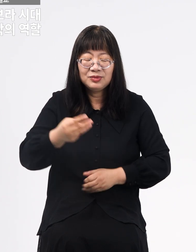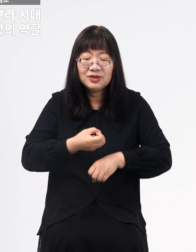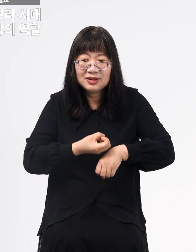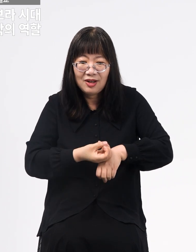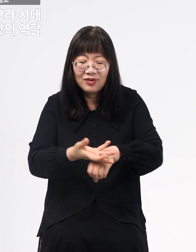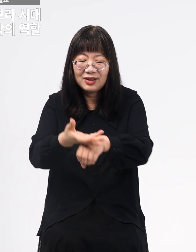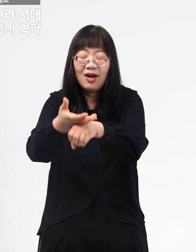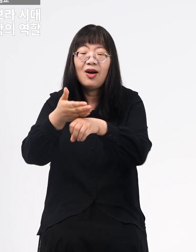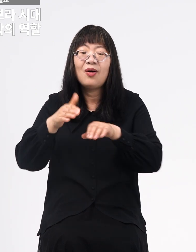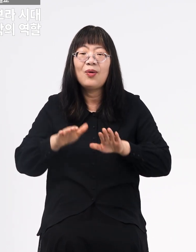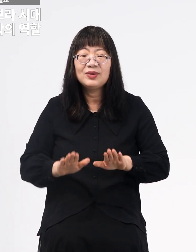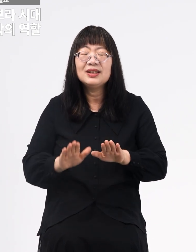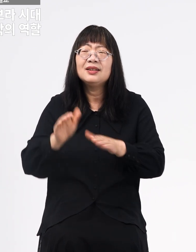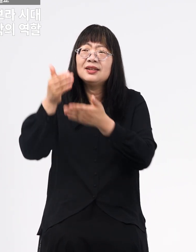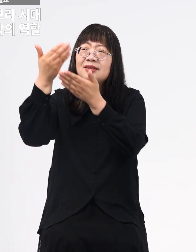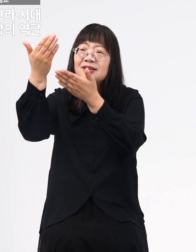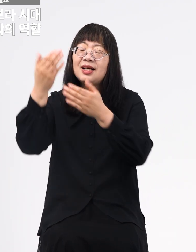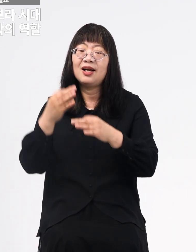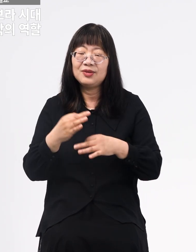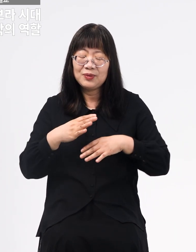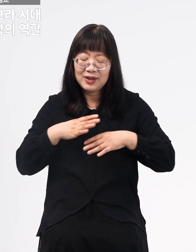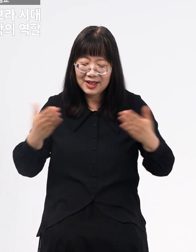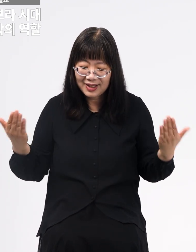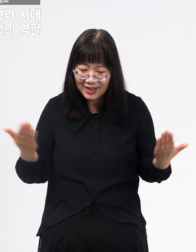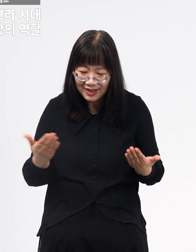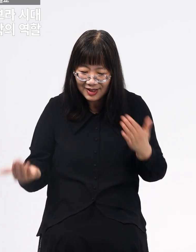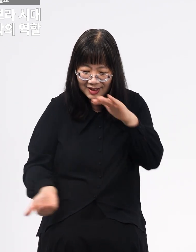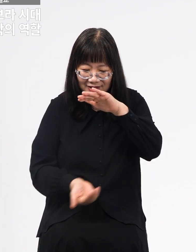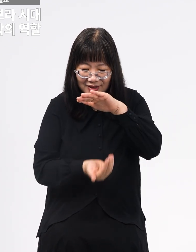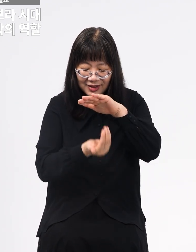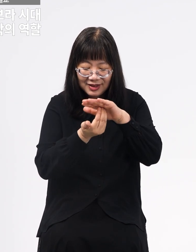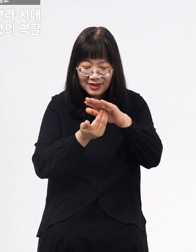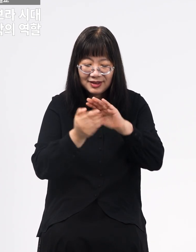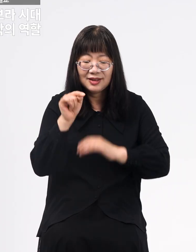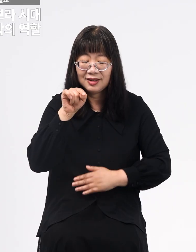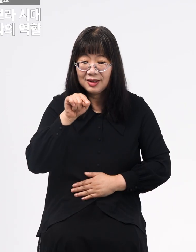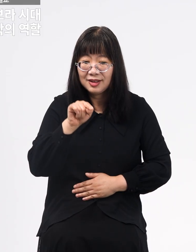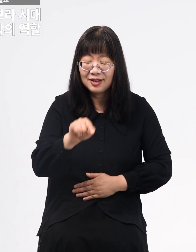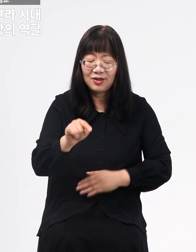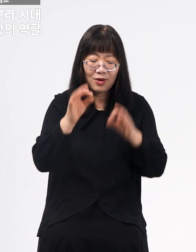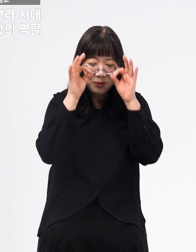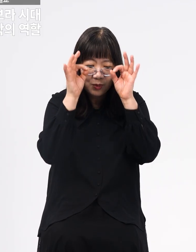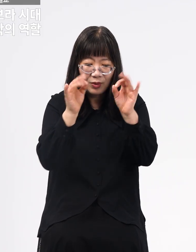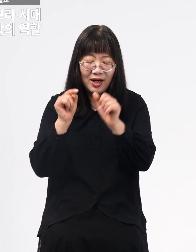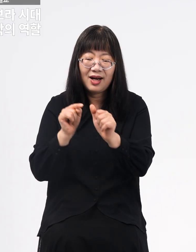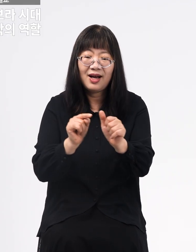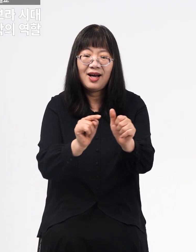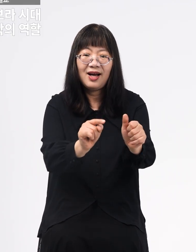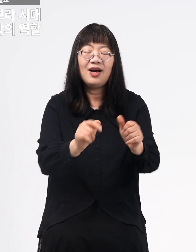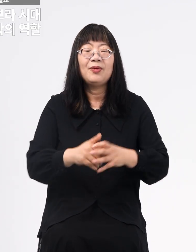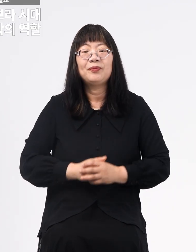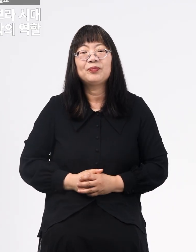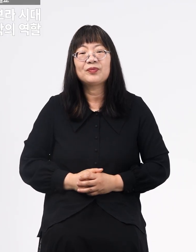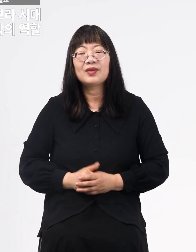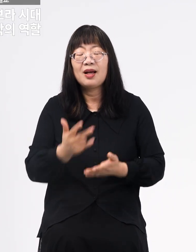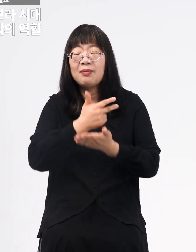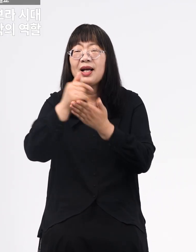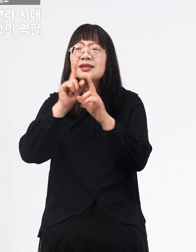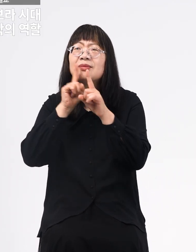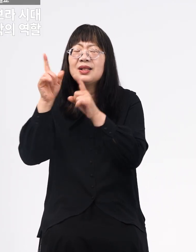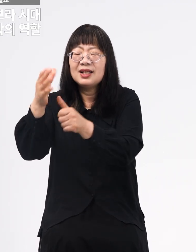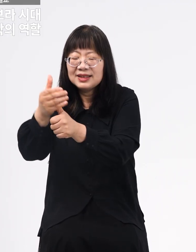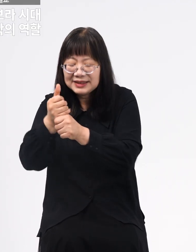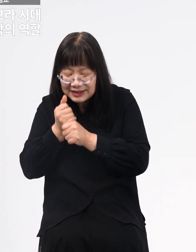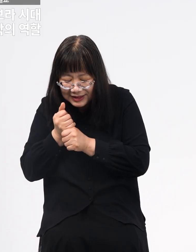오늘 그가 놀라운 일을 이루시는 것보라. 주의